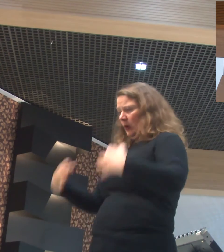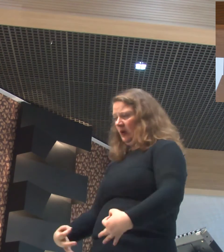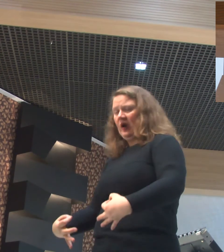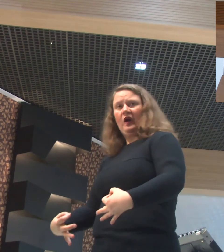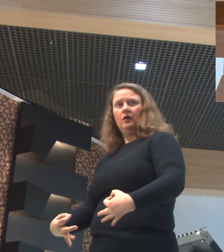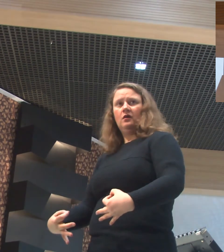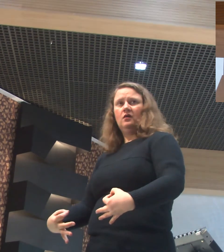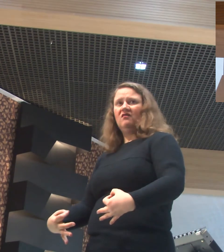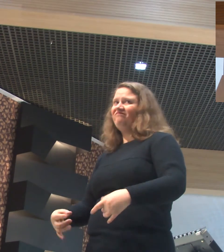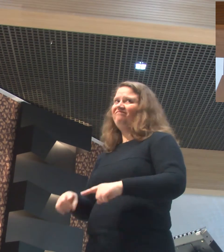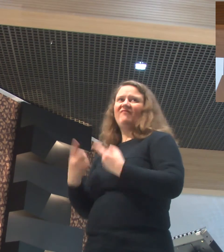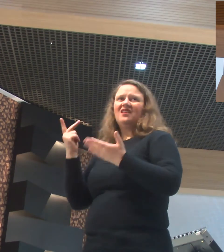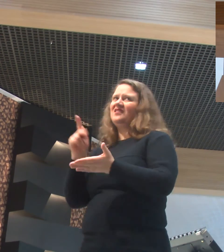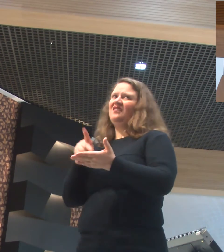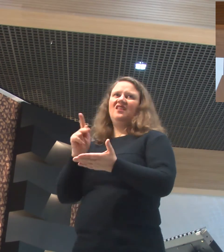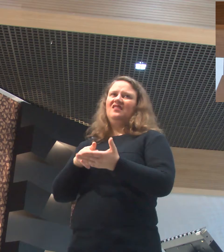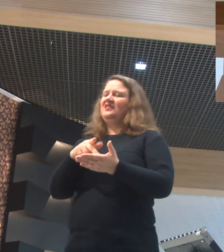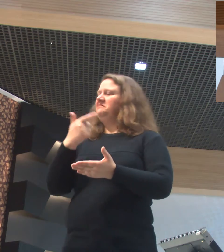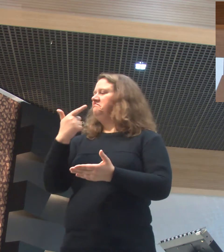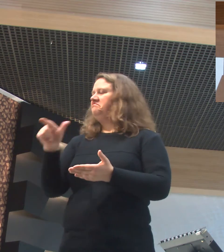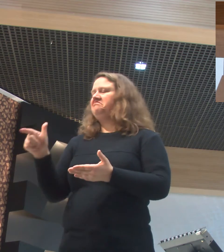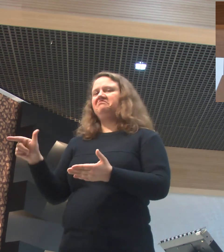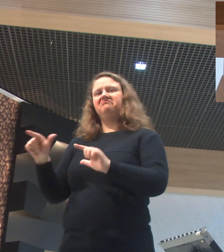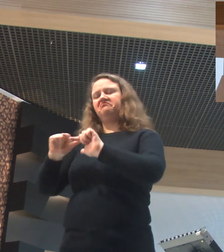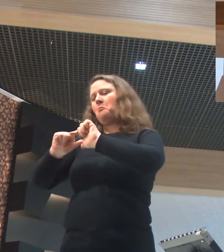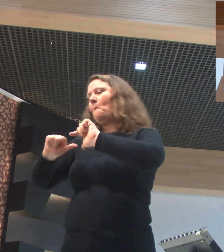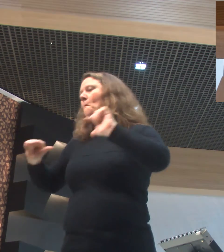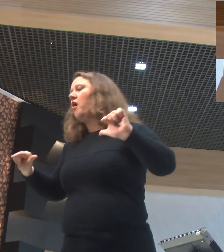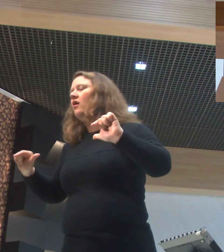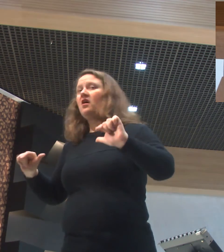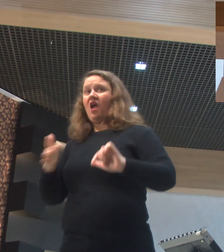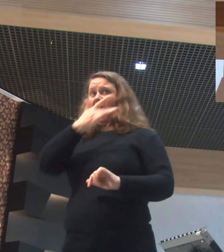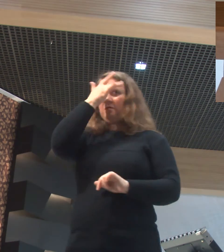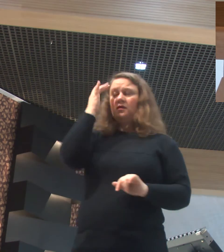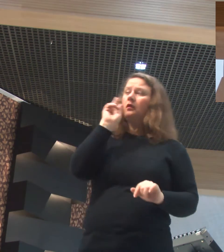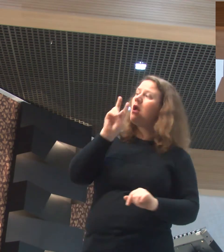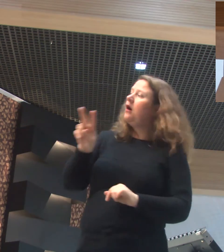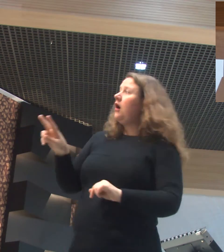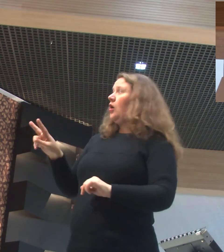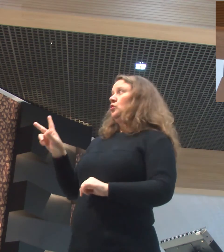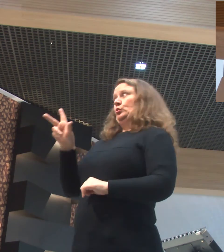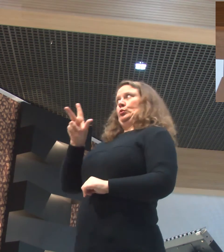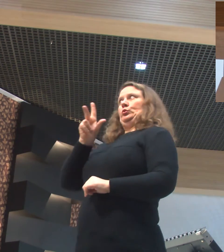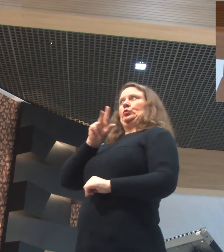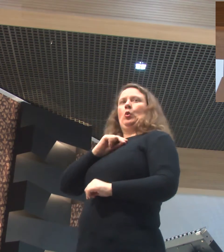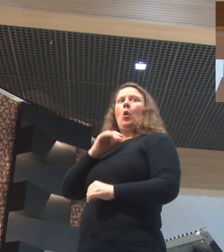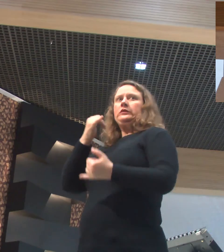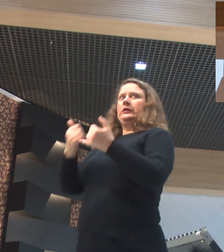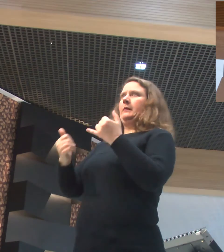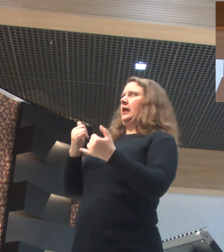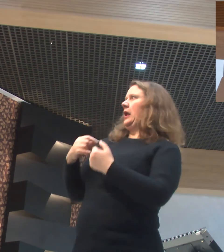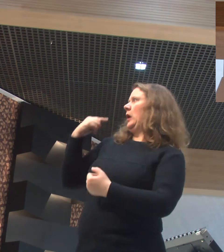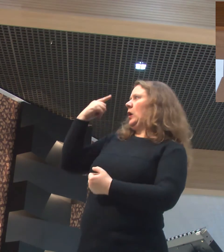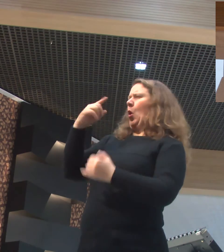tem espiritualidade. Vocês, quem olha assim para vocês, vê o